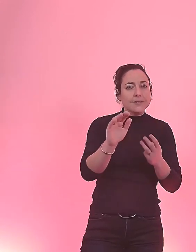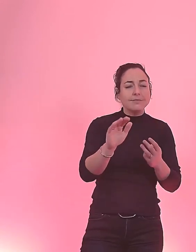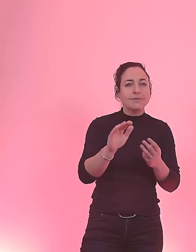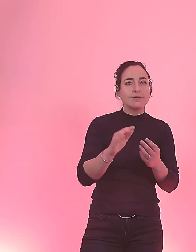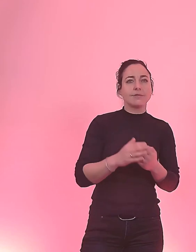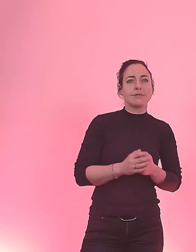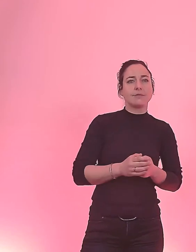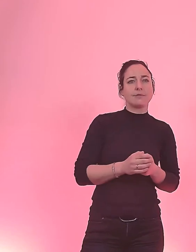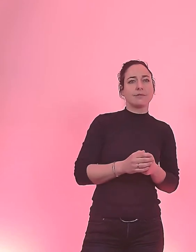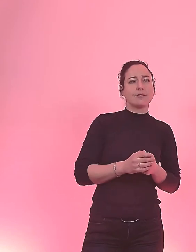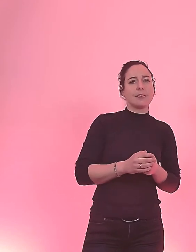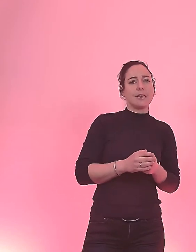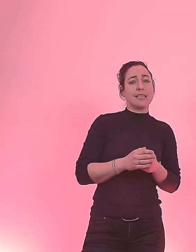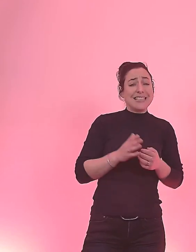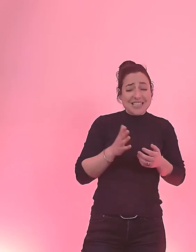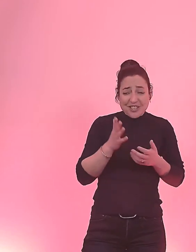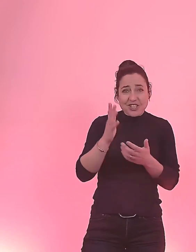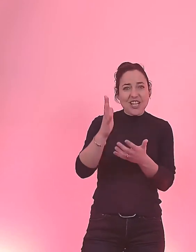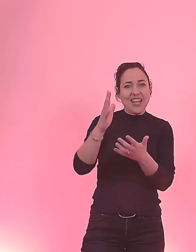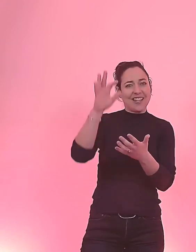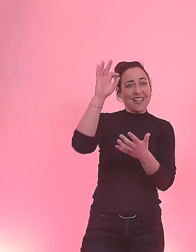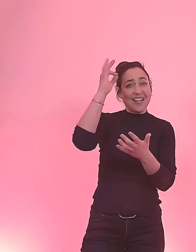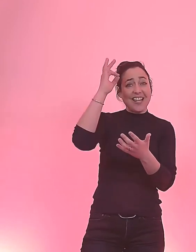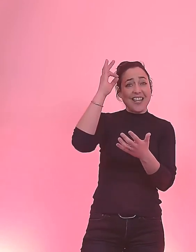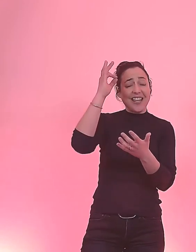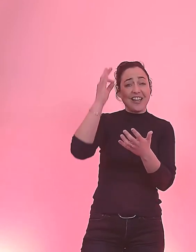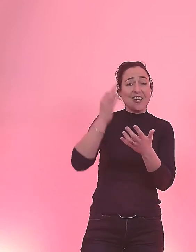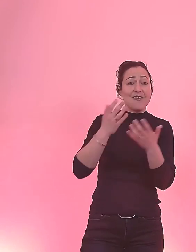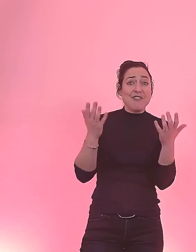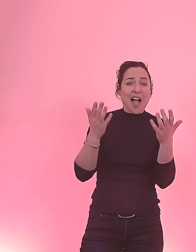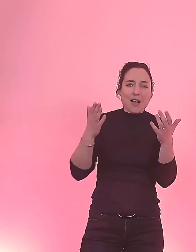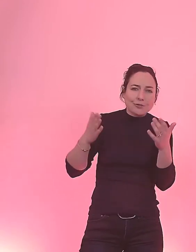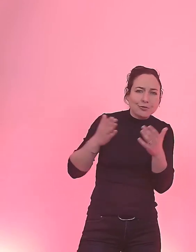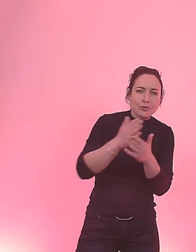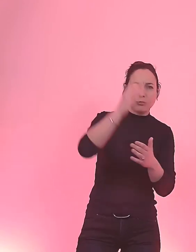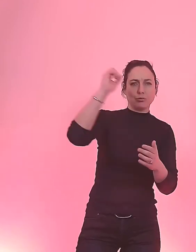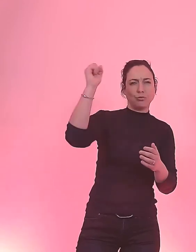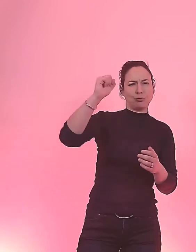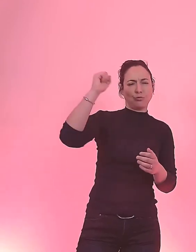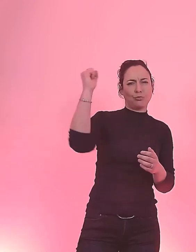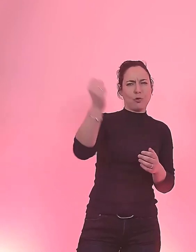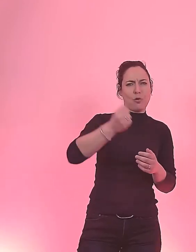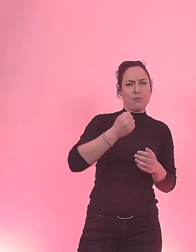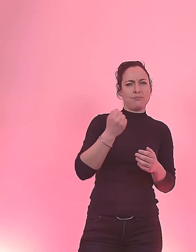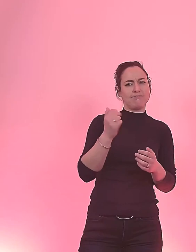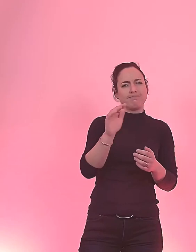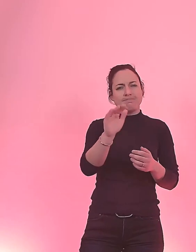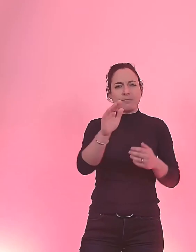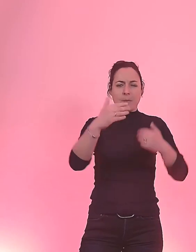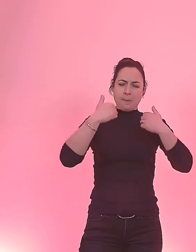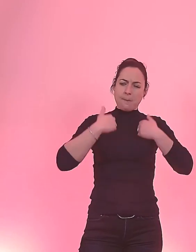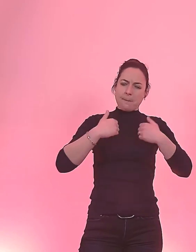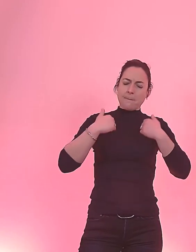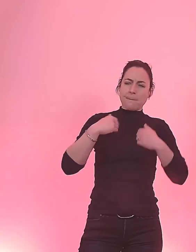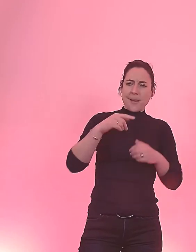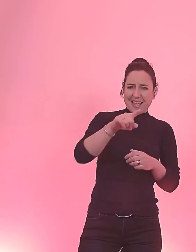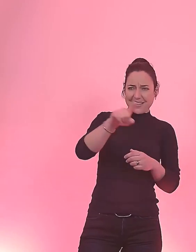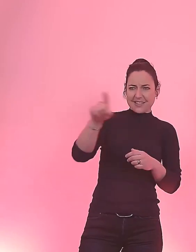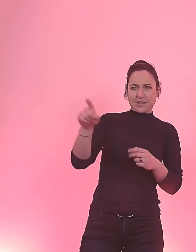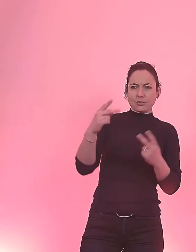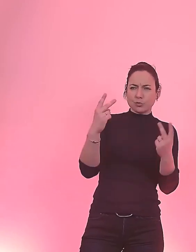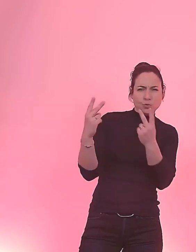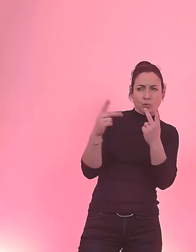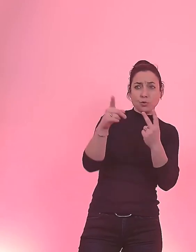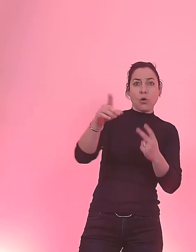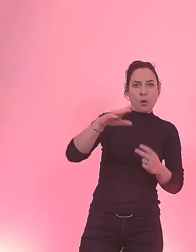zingen zing je moet je leer door de stormen heen ik wil je aanraden om mensen op te zoeken die hebben leren zingen door die storm heen